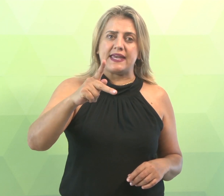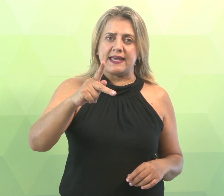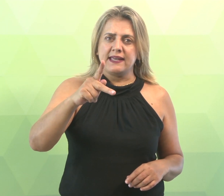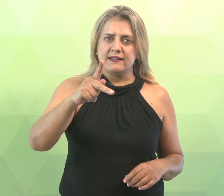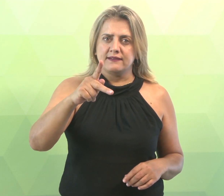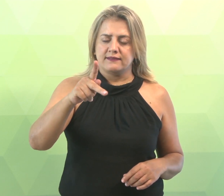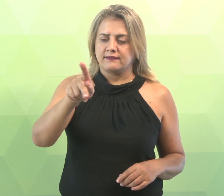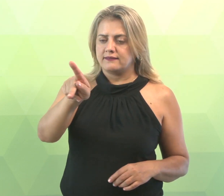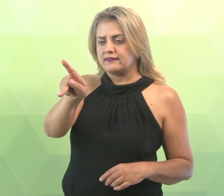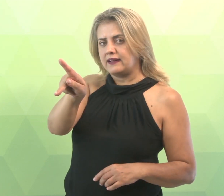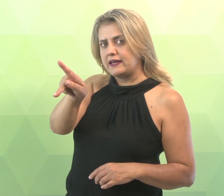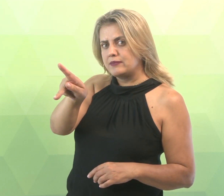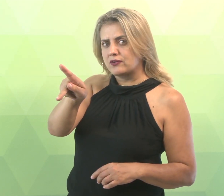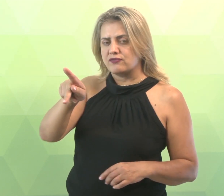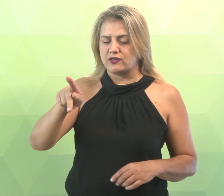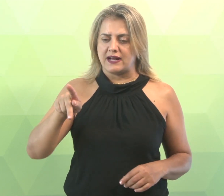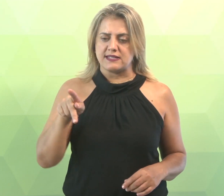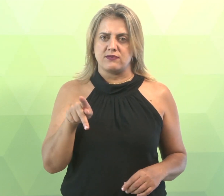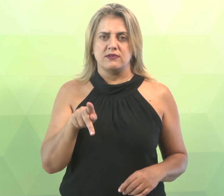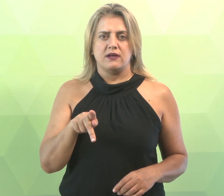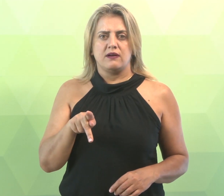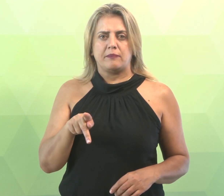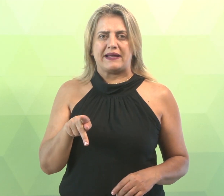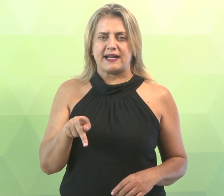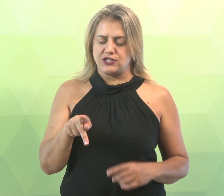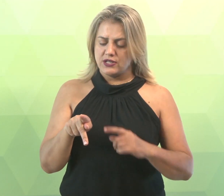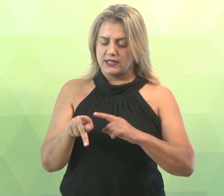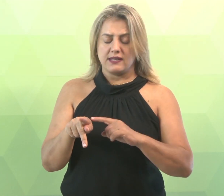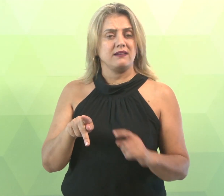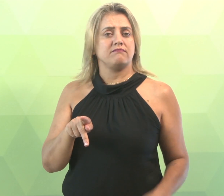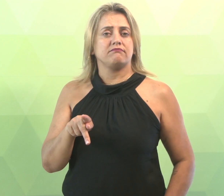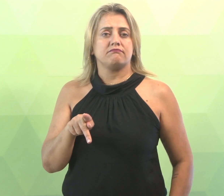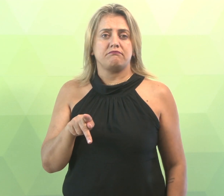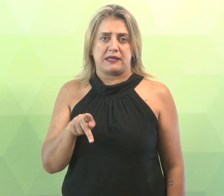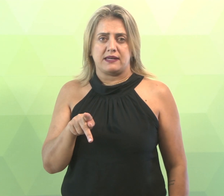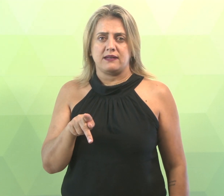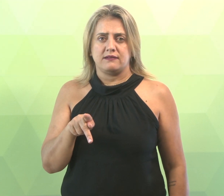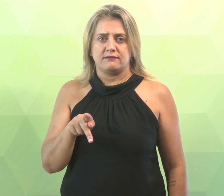P, lembra a configuração? Paradinho aqui, P,